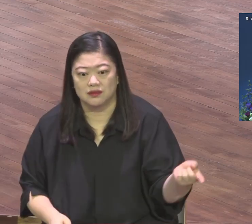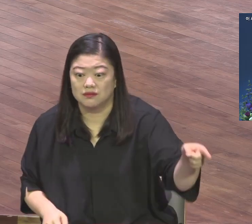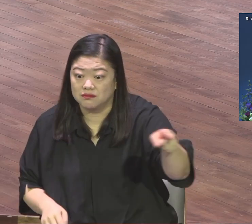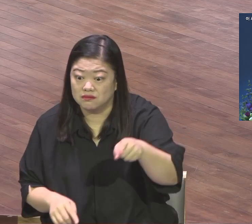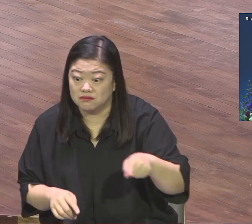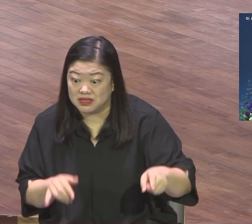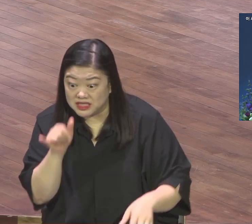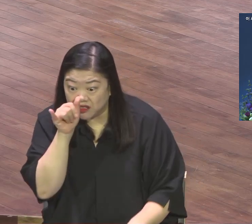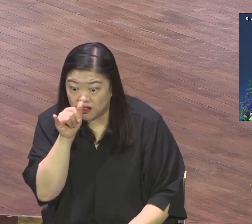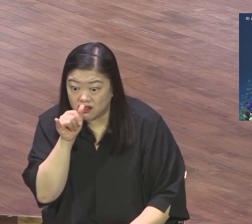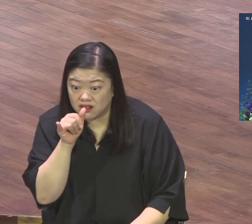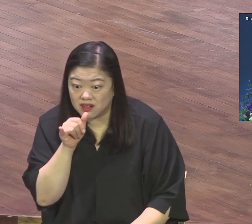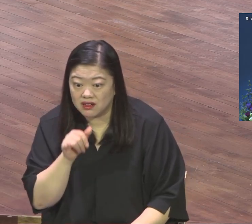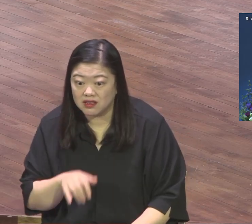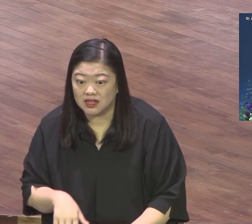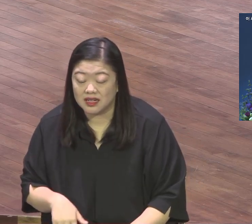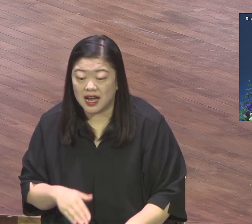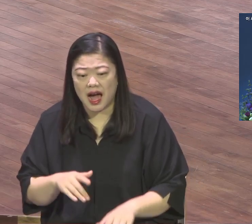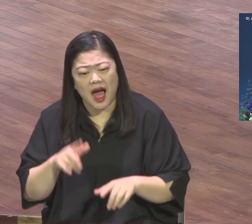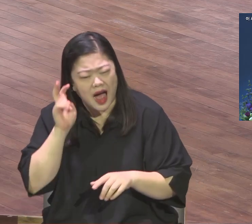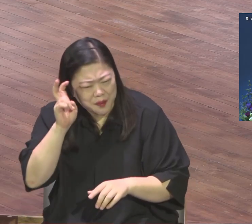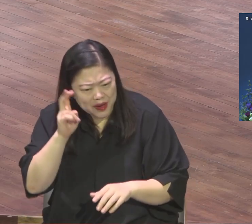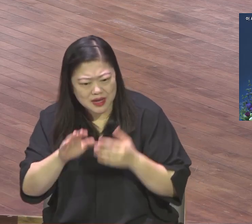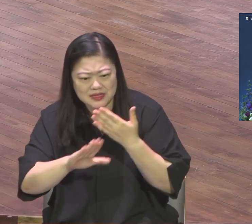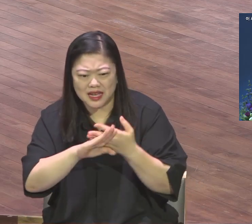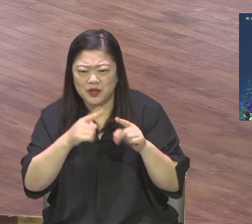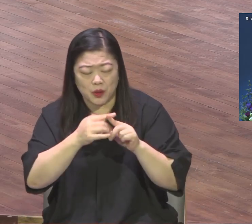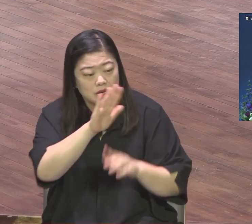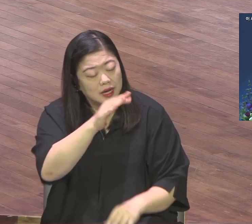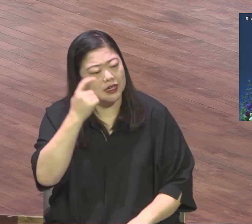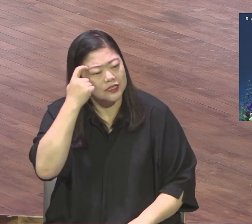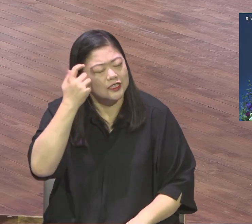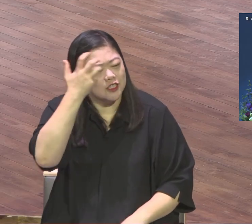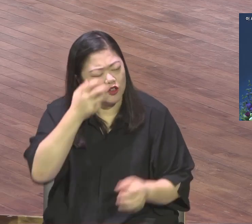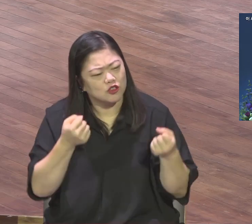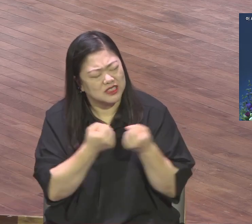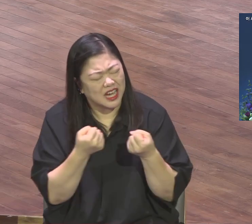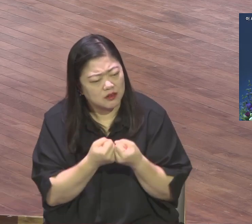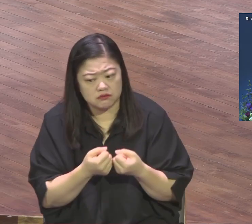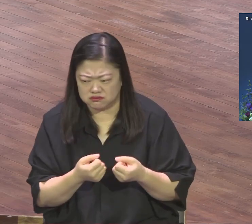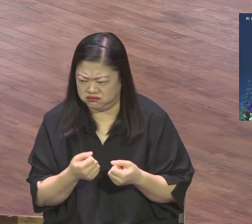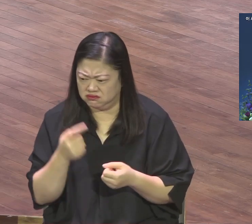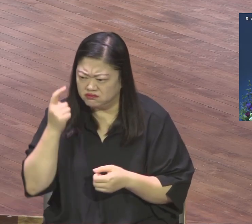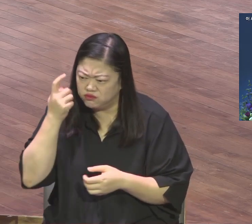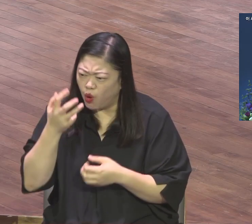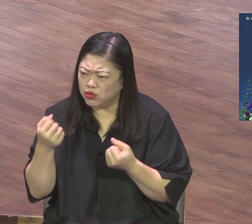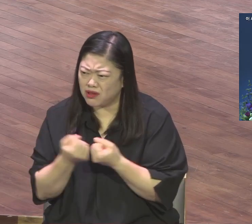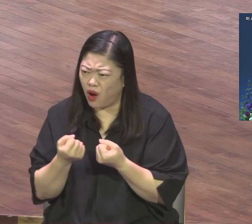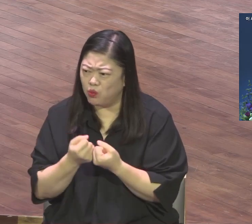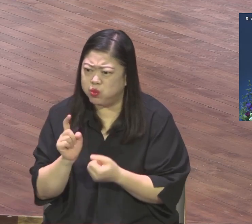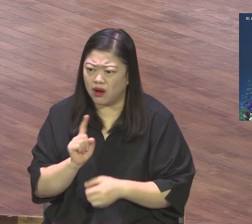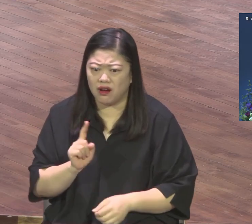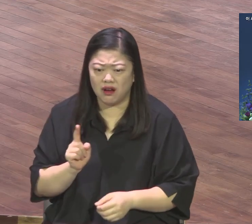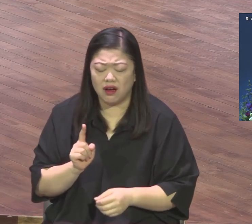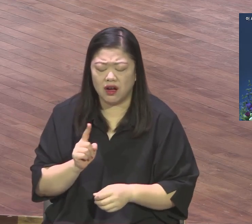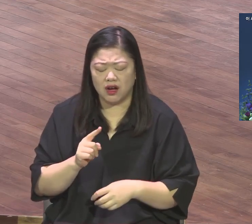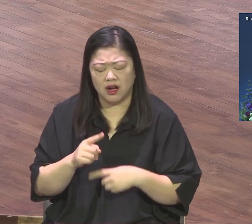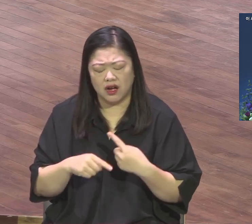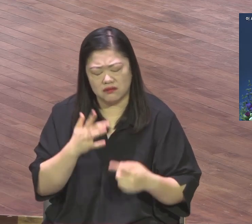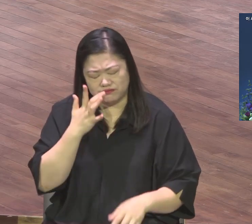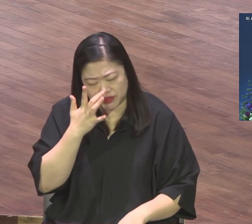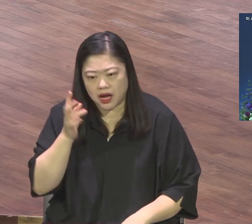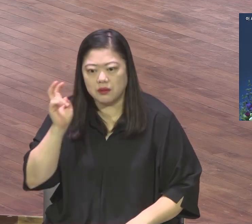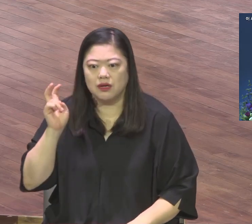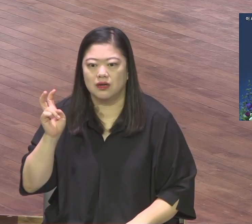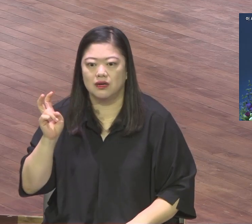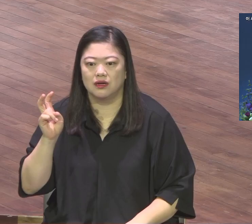적 있습니까? 물으면 말을 못해. 영적으로 해석하면서 영적으로 대처하면서 영적 싸움을 싸운